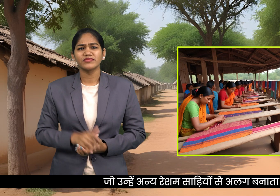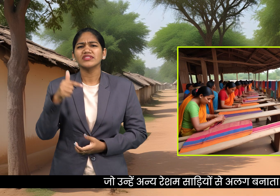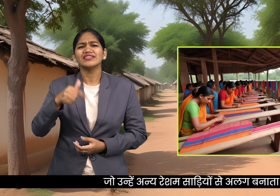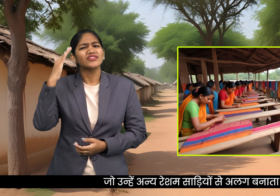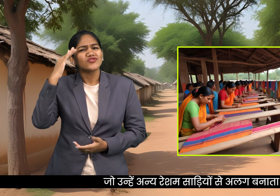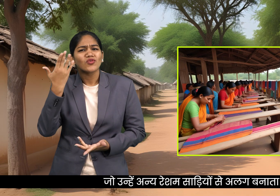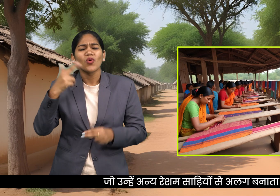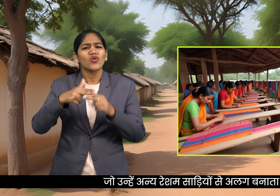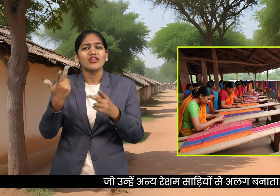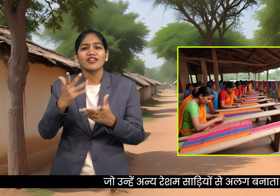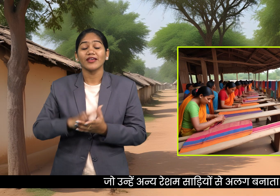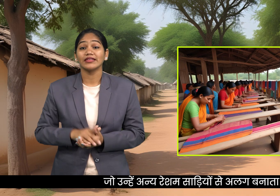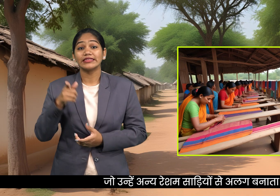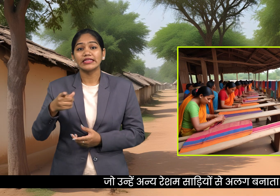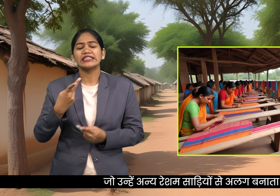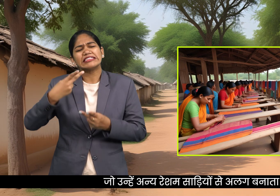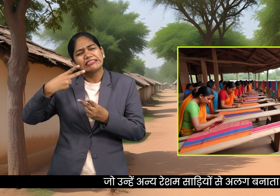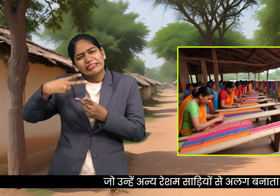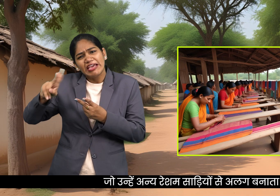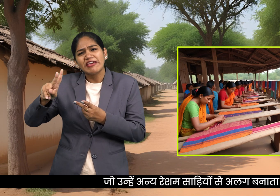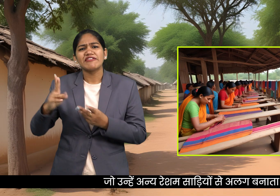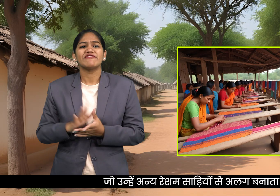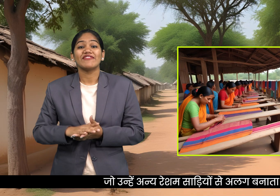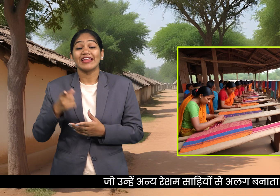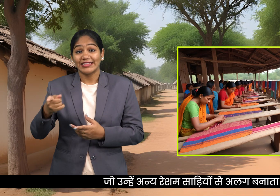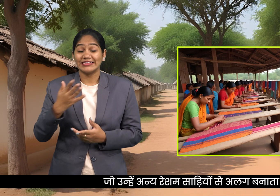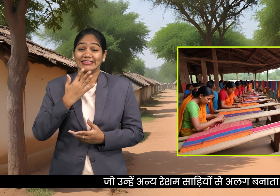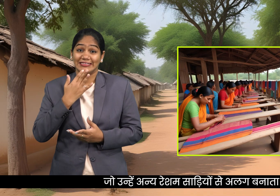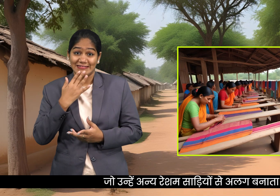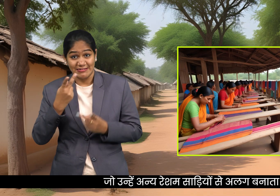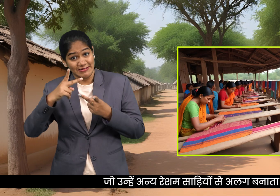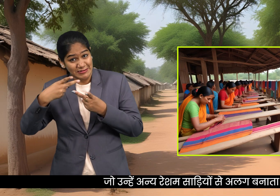जो उन्हें अन्य रेशम साड़ियों से अलग बनाता है।